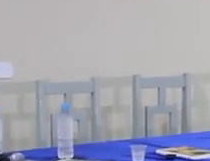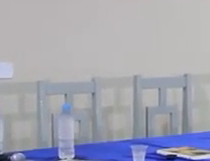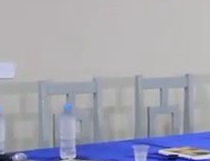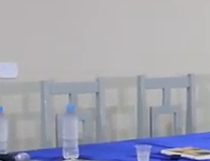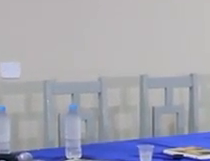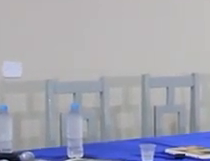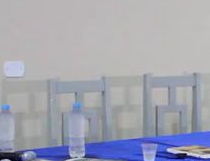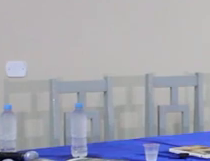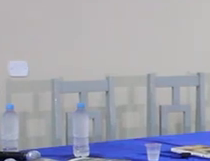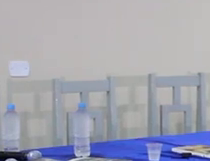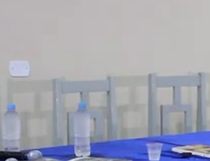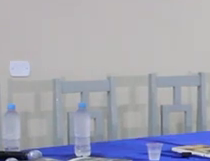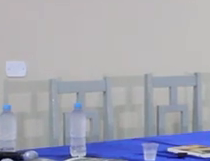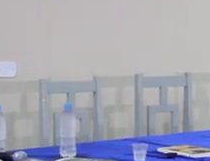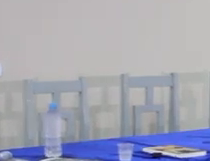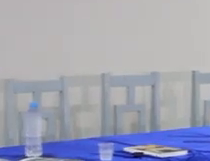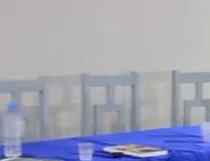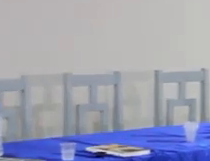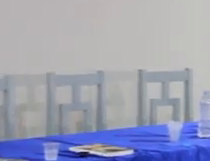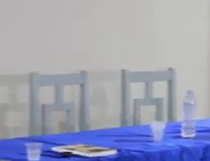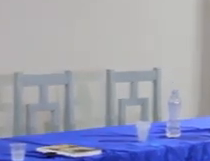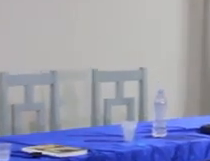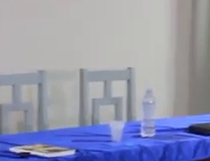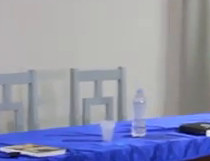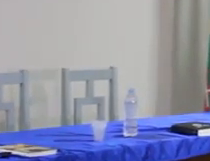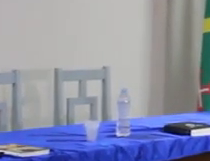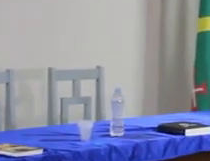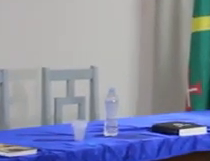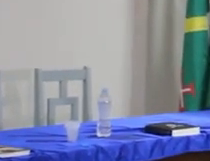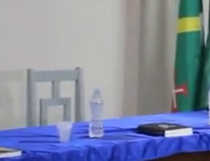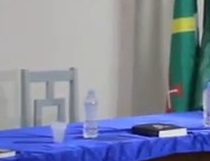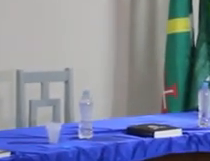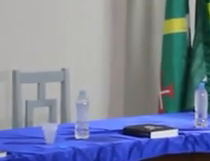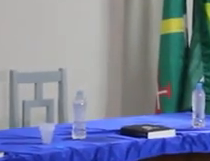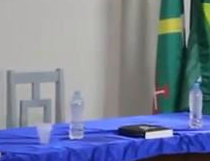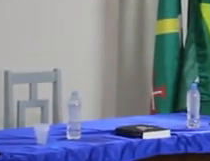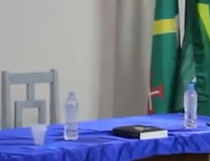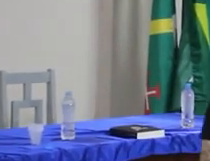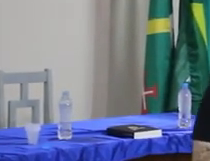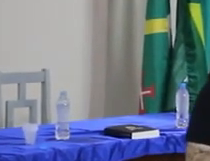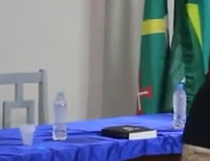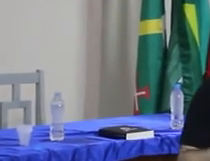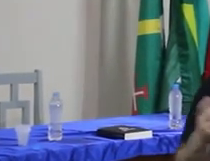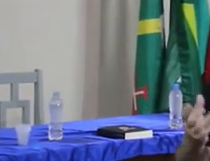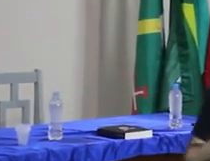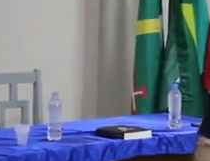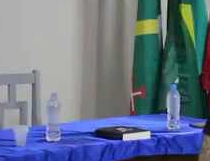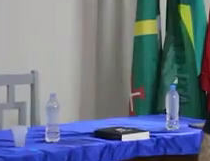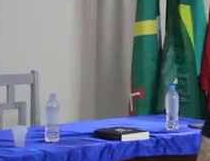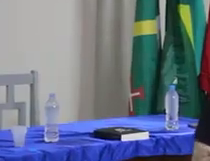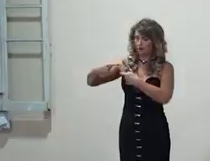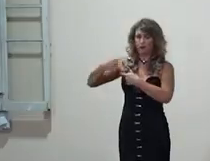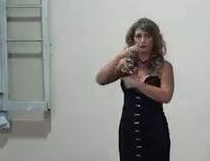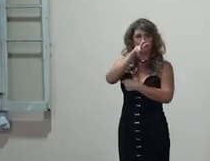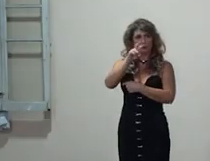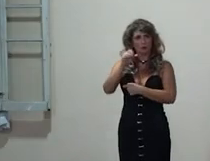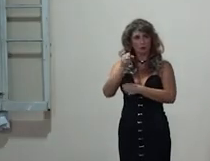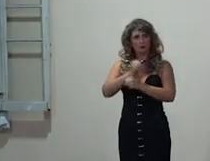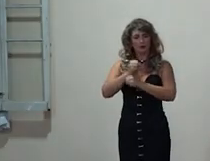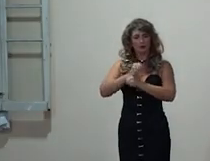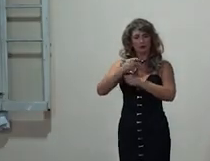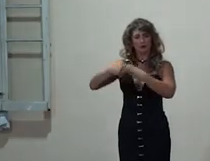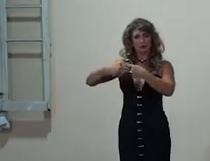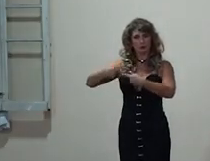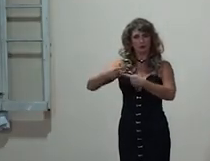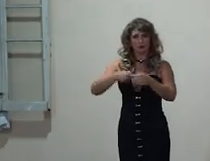Lerner, leia-se Abrão Assad e quem sabe da história sabe que é isso mesmo. E hoje isso foi resgatado 50 anos depois. Mas